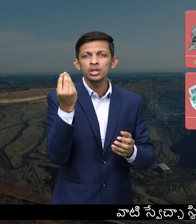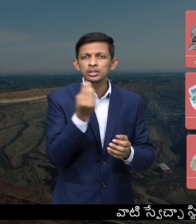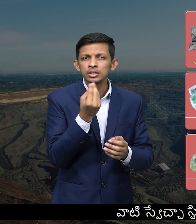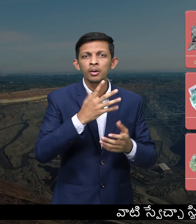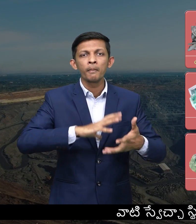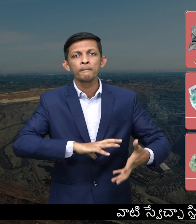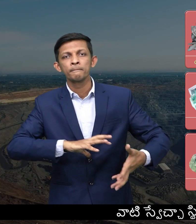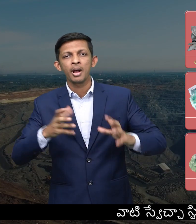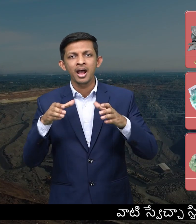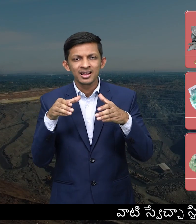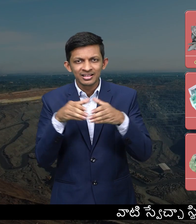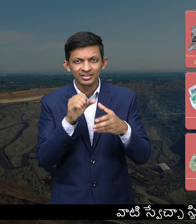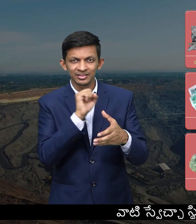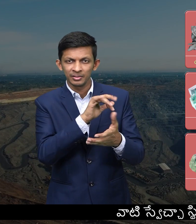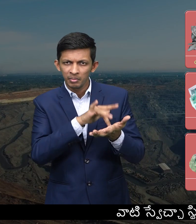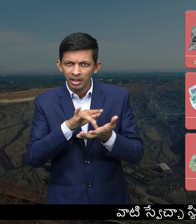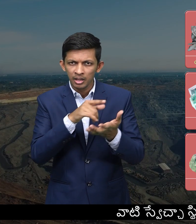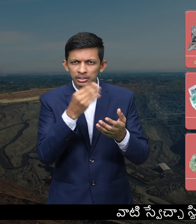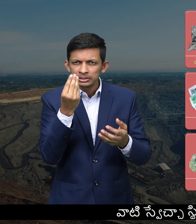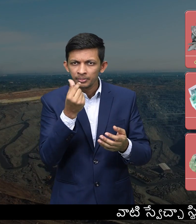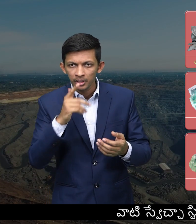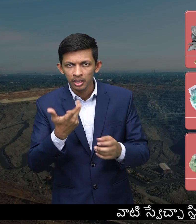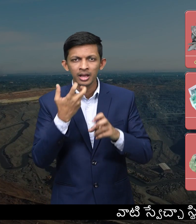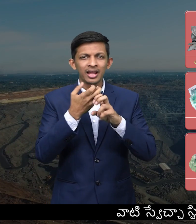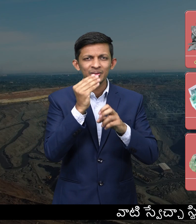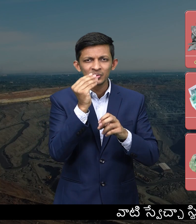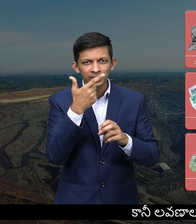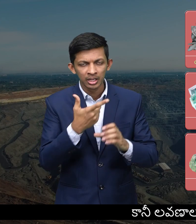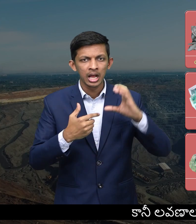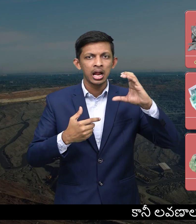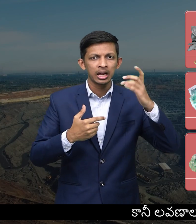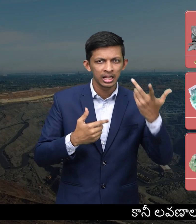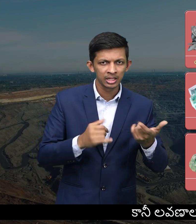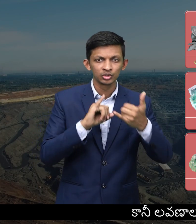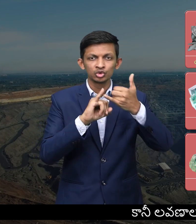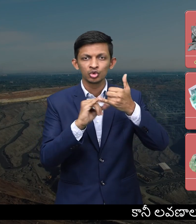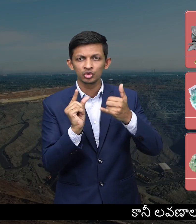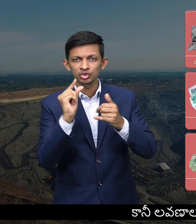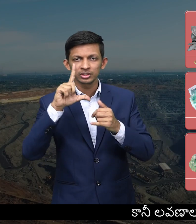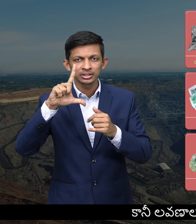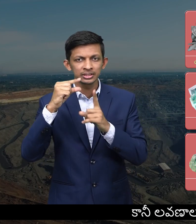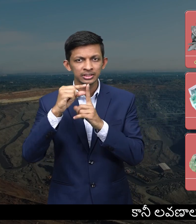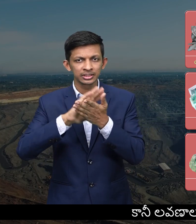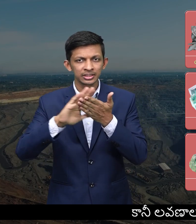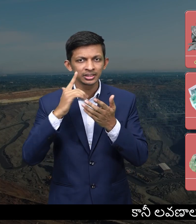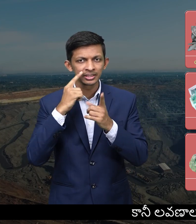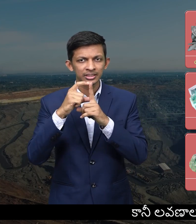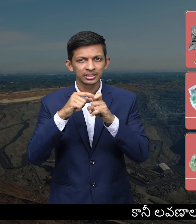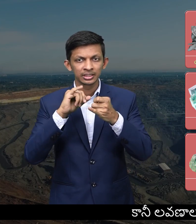వాటి స్వేచ్ఛా స్థితిలో ప్రకృతిలో ఏర్పడవు. కానీ లవణాలు,